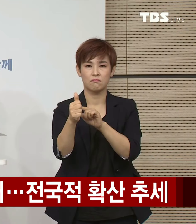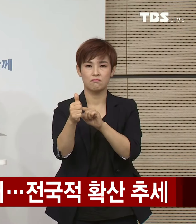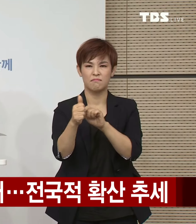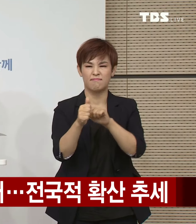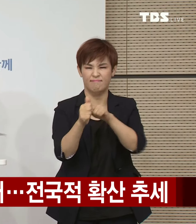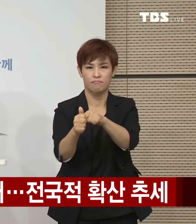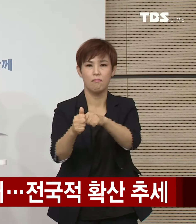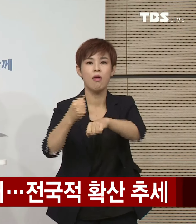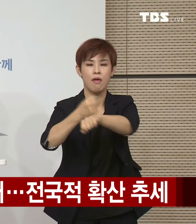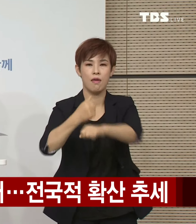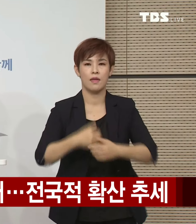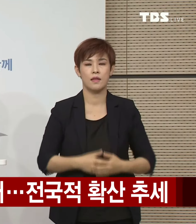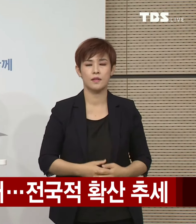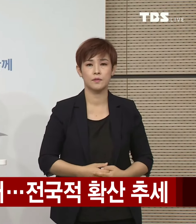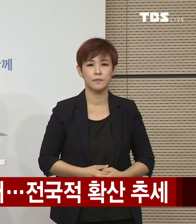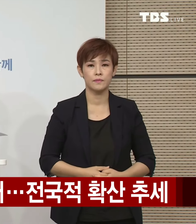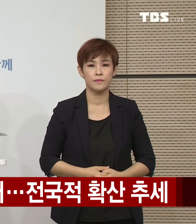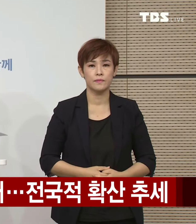조치할 예정입니다.